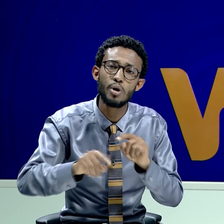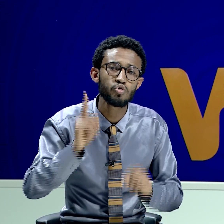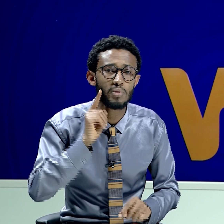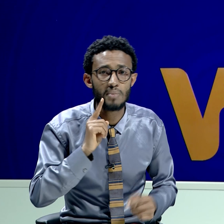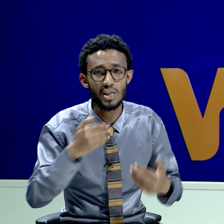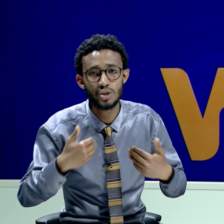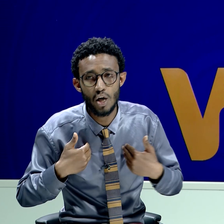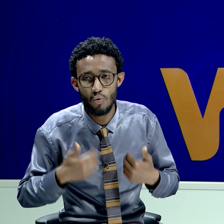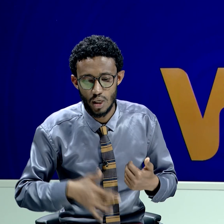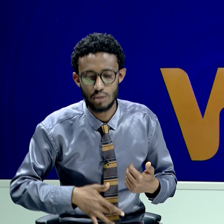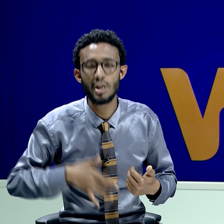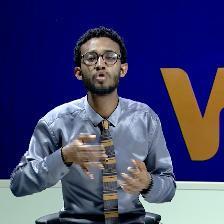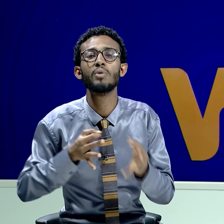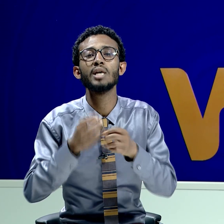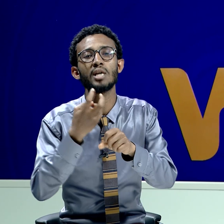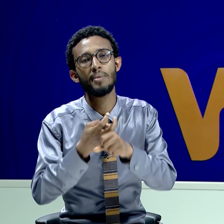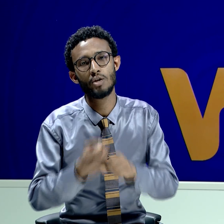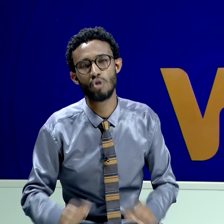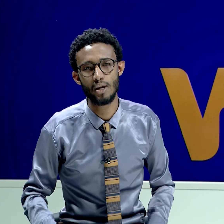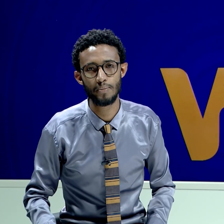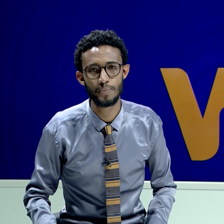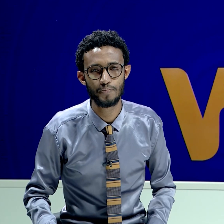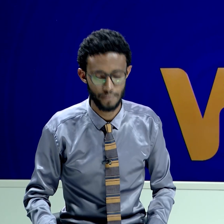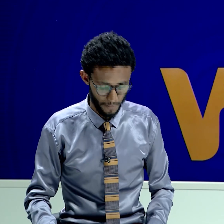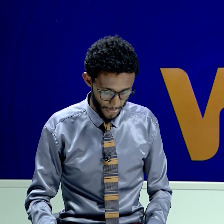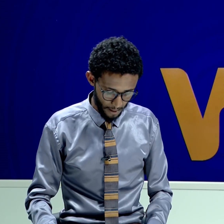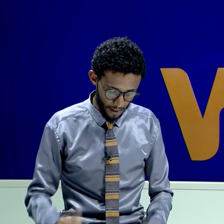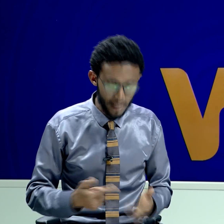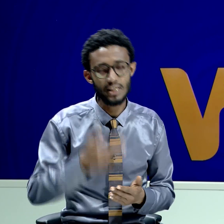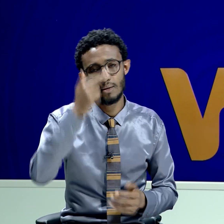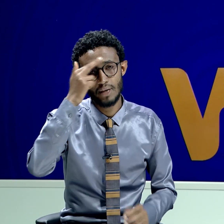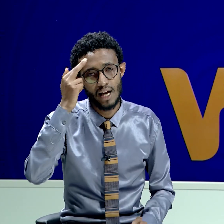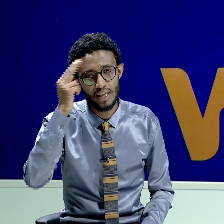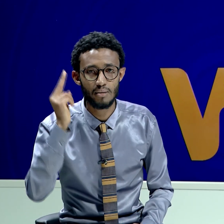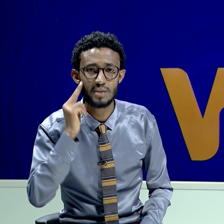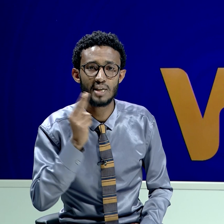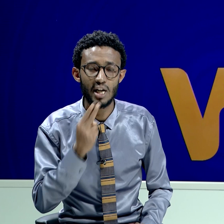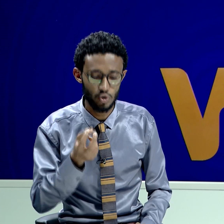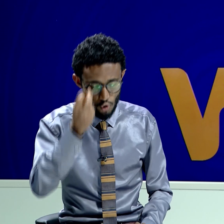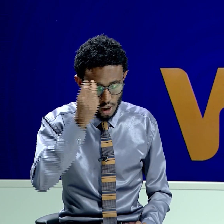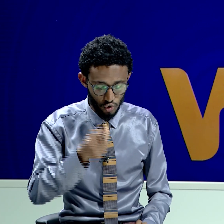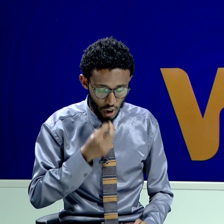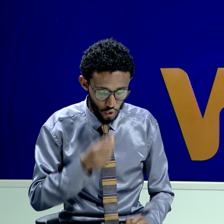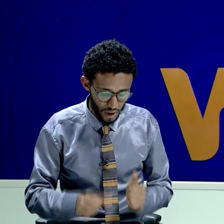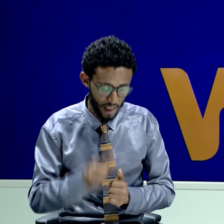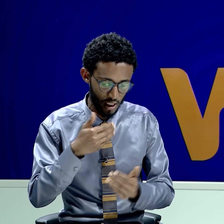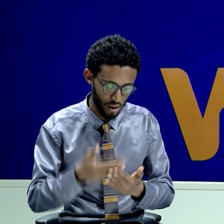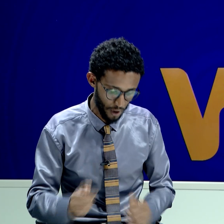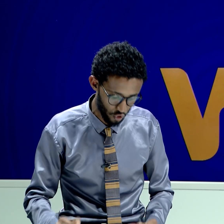ማችሁ መስማሳን ስለሉ ስመታችሁ መግለጽ ከብዳችኋል። እዚህ ምክንያት መስማሳናችሁ ቦለዱ ተጩ ጥቀት